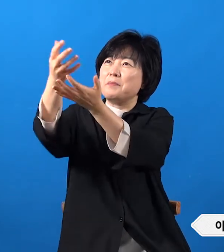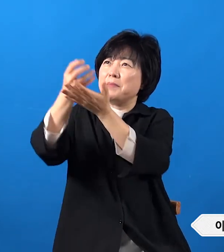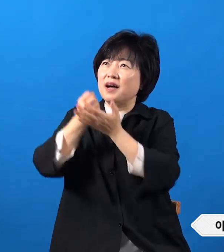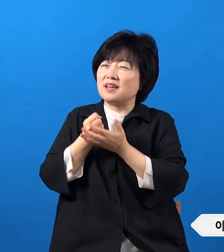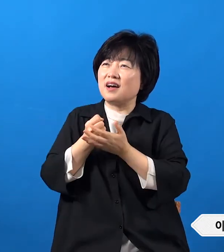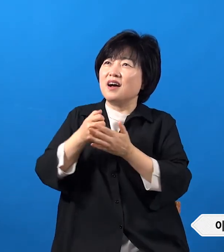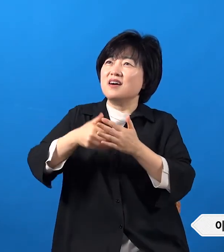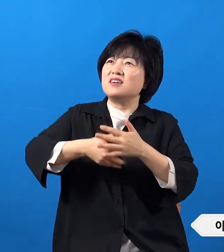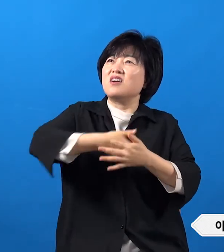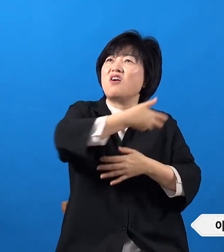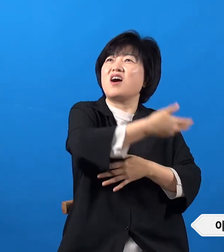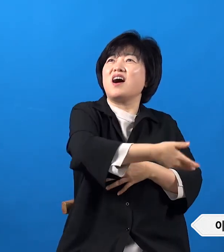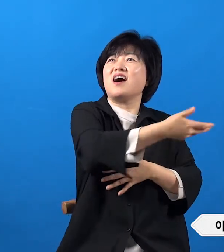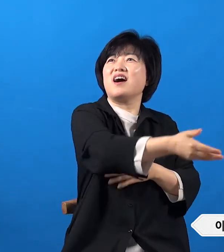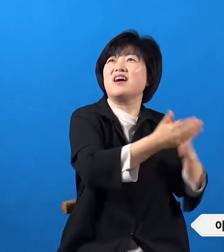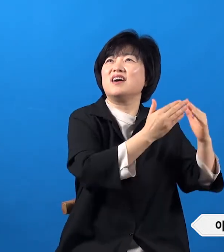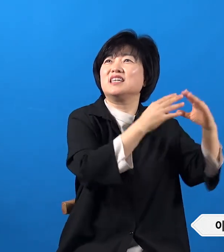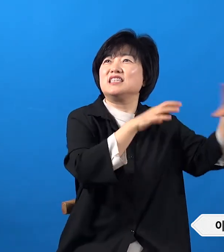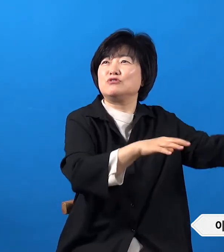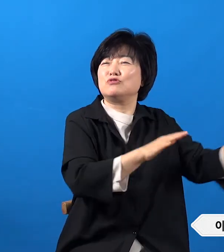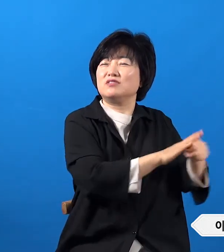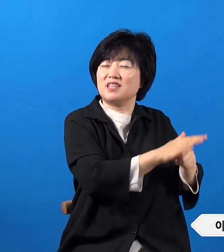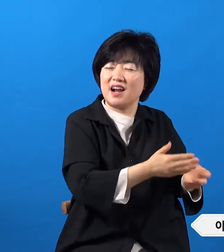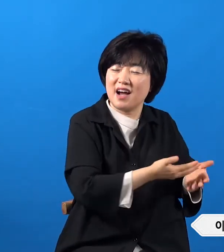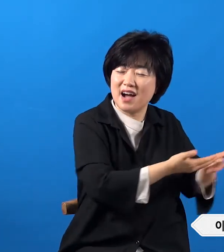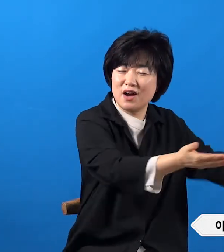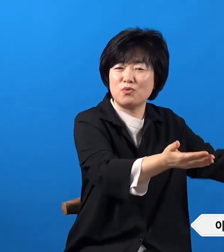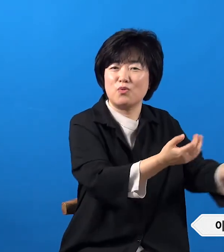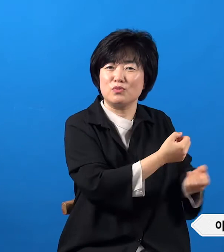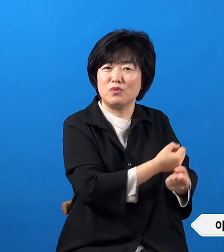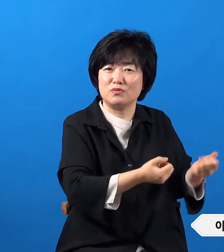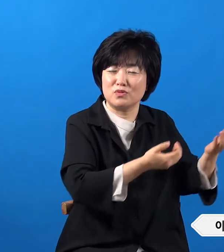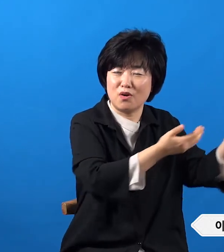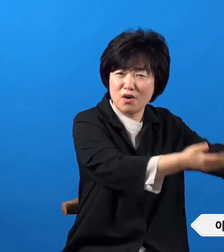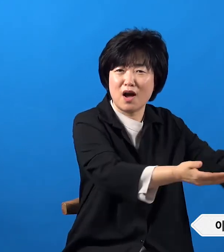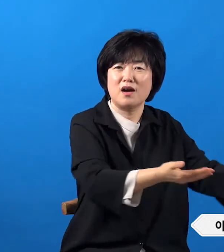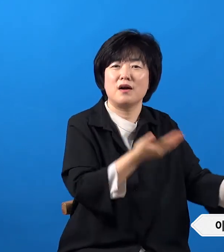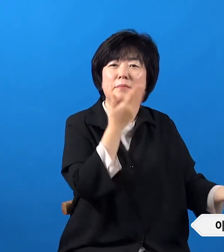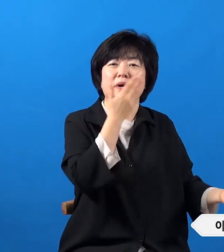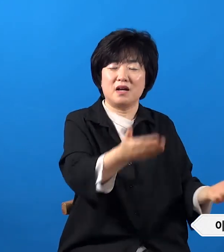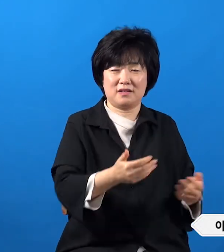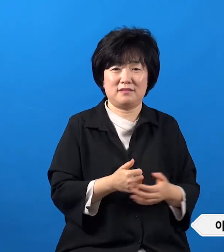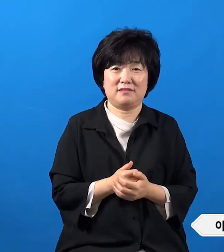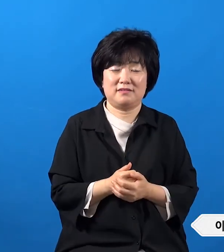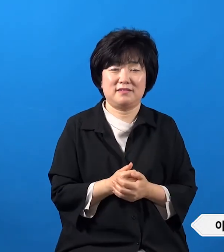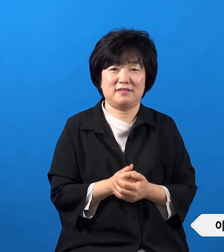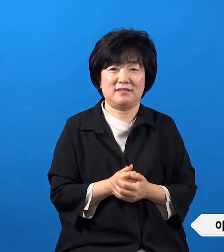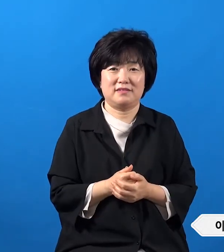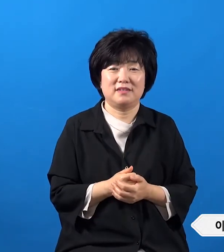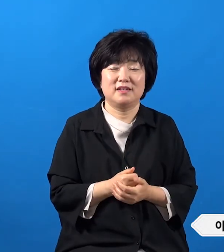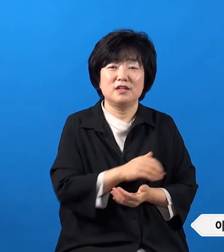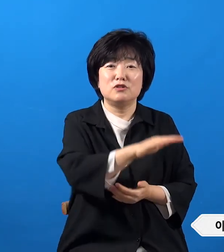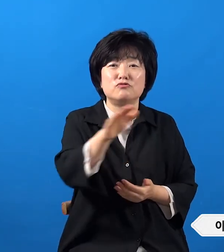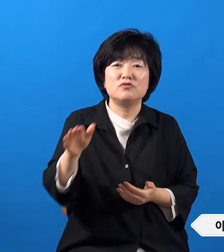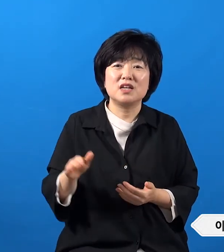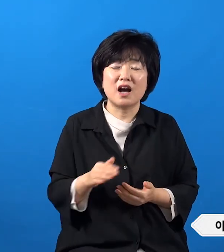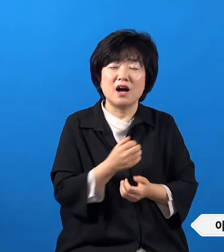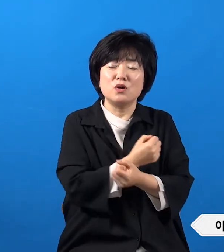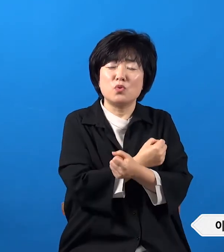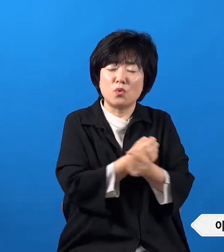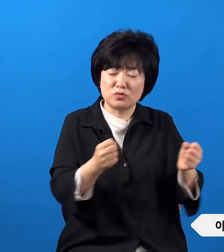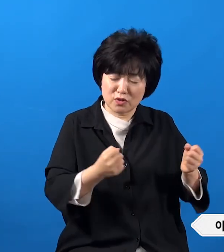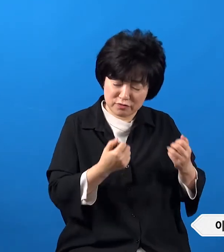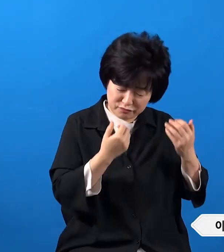놀라운 드라마가 연출될 수가 있는 것입니다. 우리가 살고 있는 이 시대에 최고의 용서의